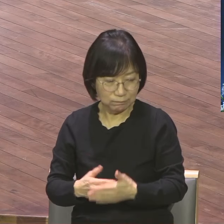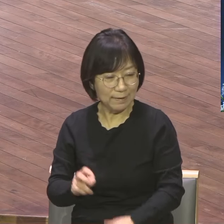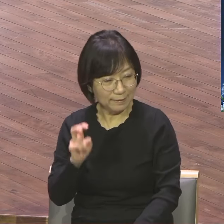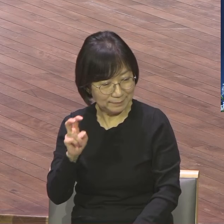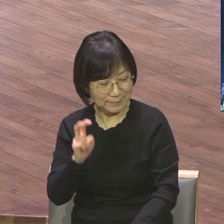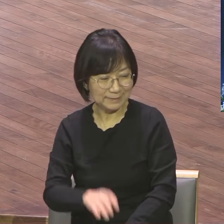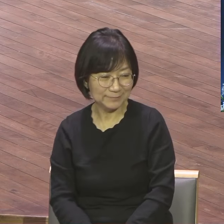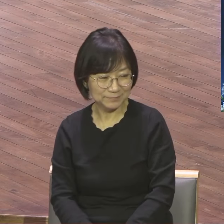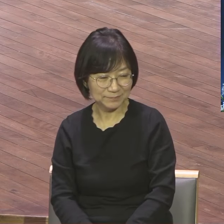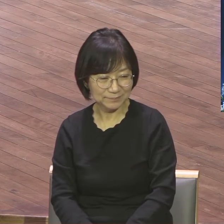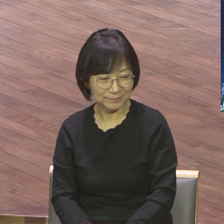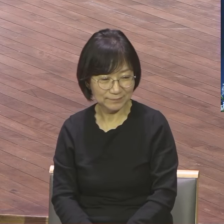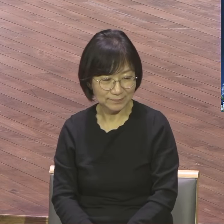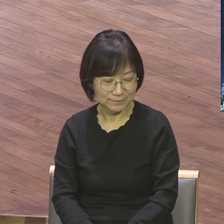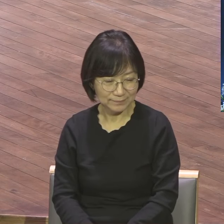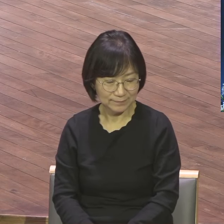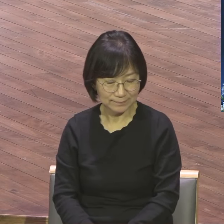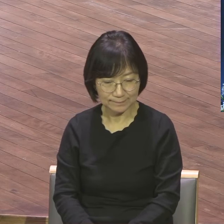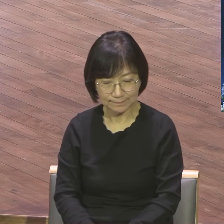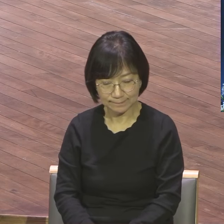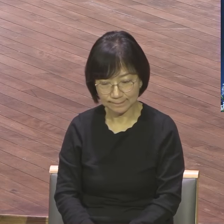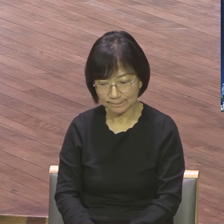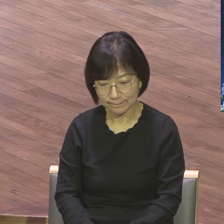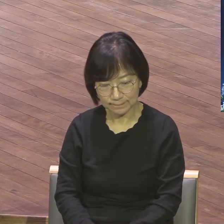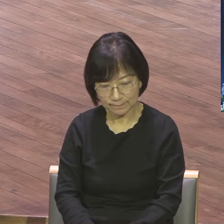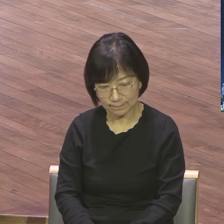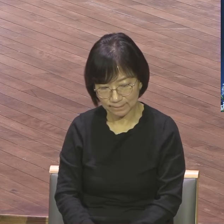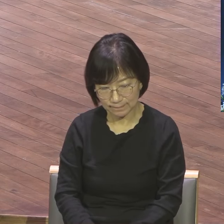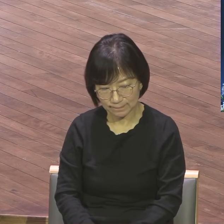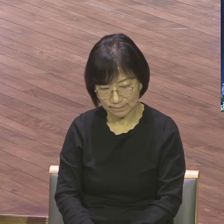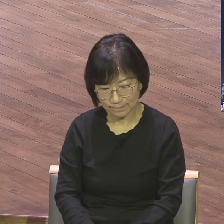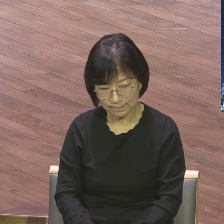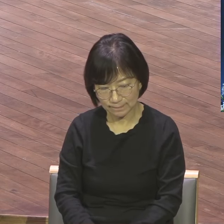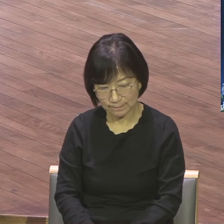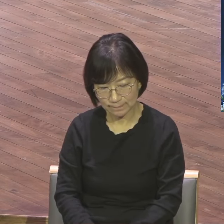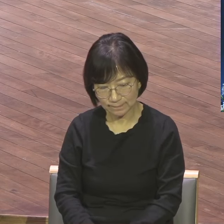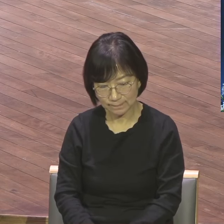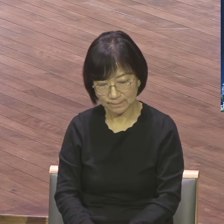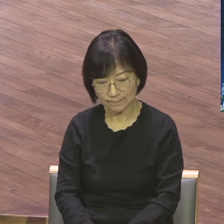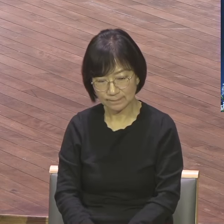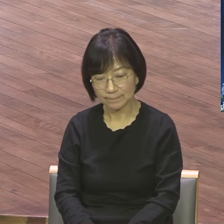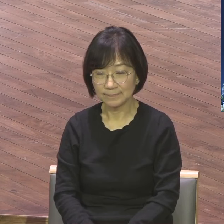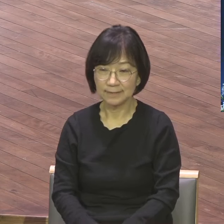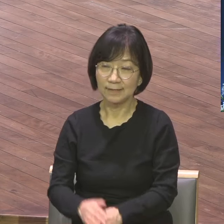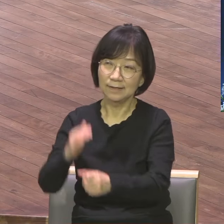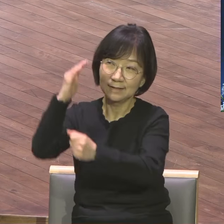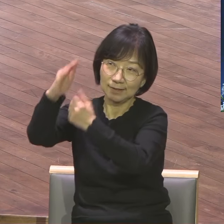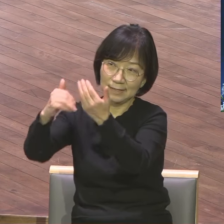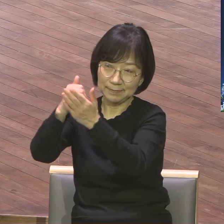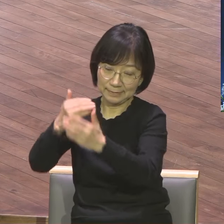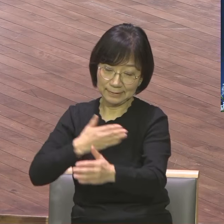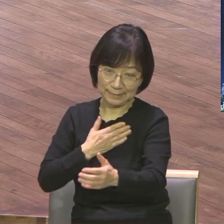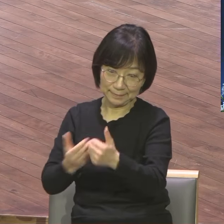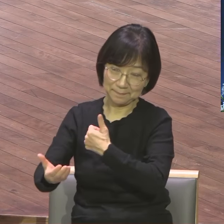이래 여러분들이 나서 주셔야 돼요. 이래 하나님이 나에게 주신 미션이라는 생각하시고